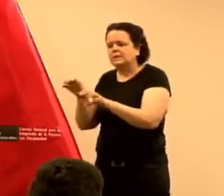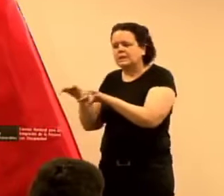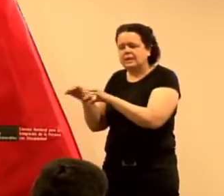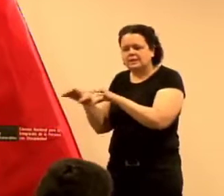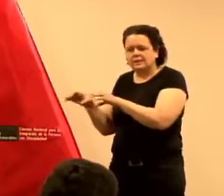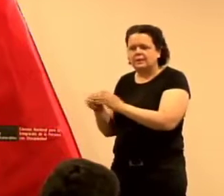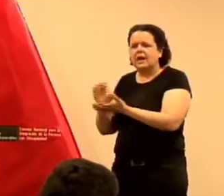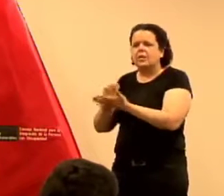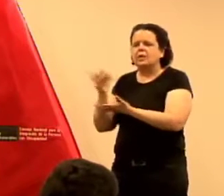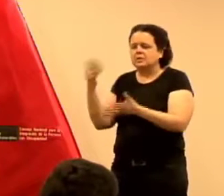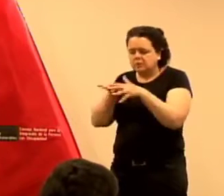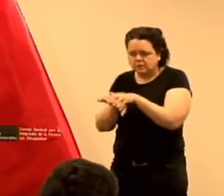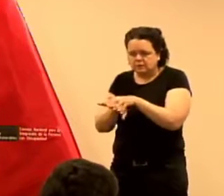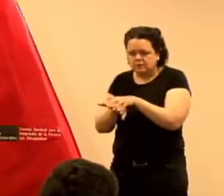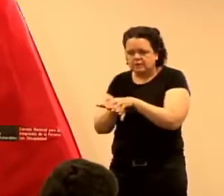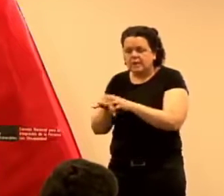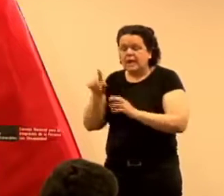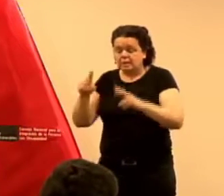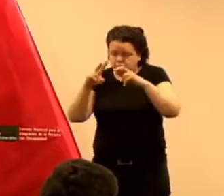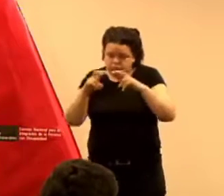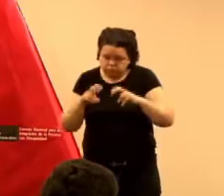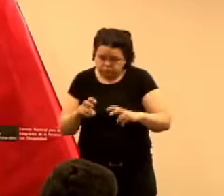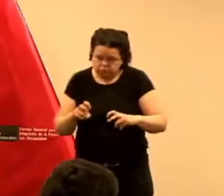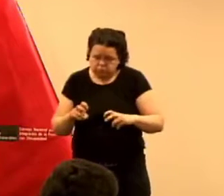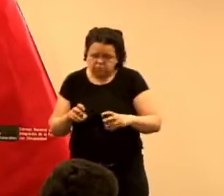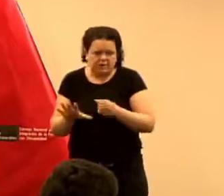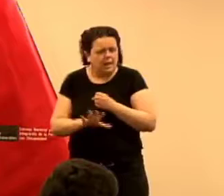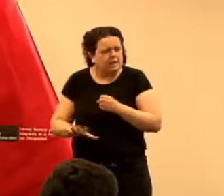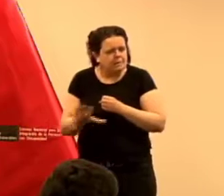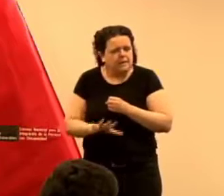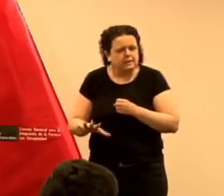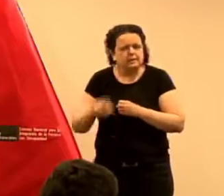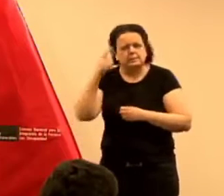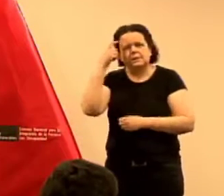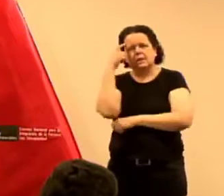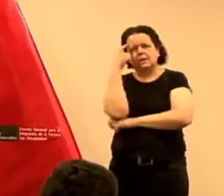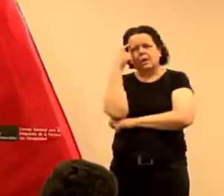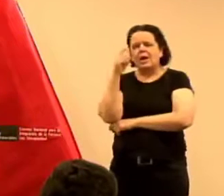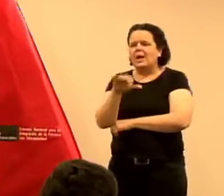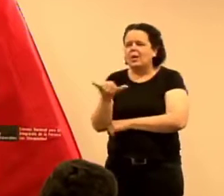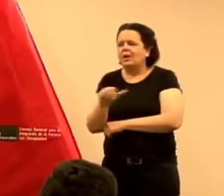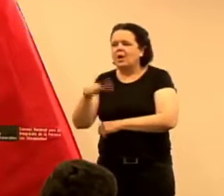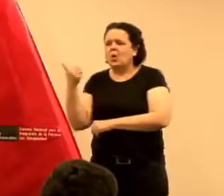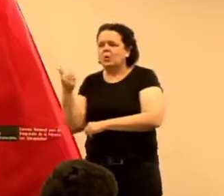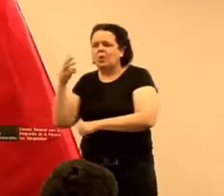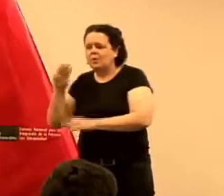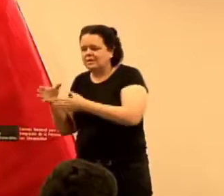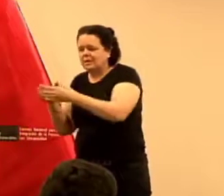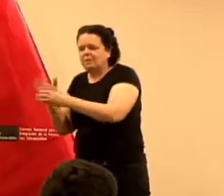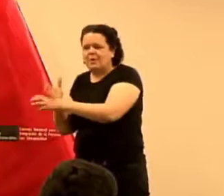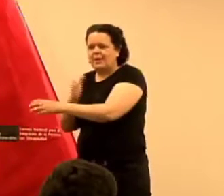sobre educación inclusiva. Es un estudio que, basándose en la misma lógica de los demás módulos del Grupo de